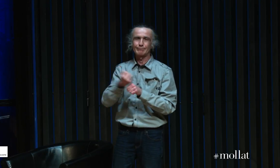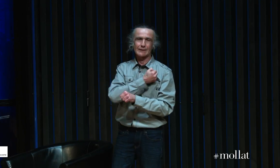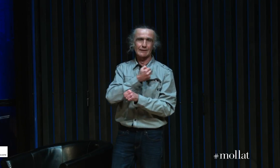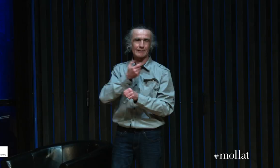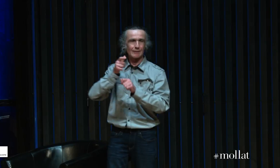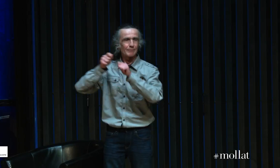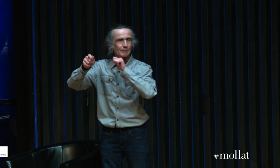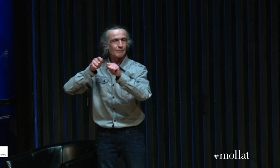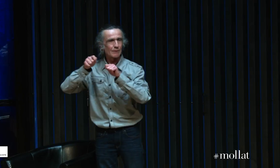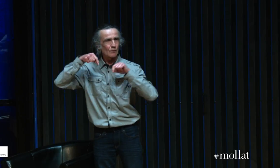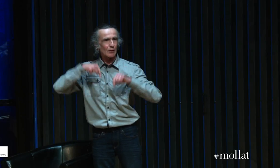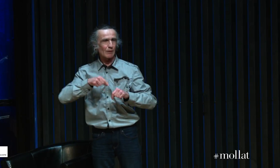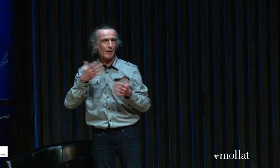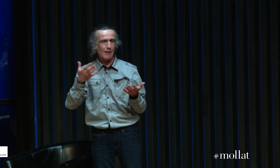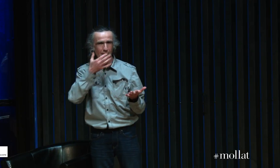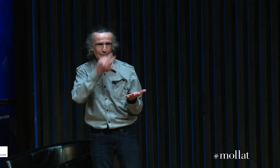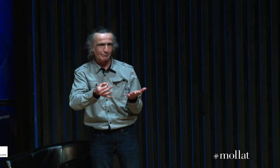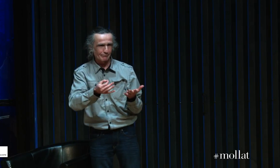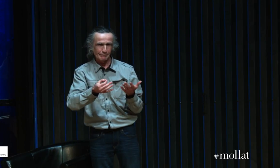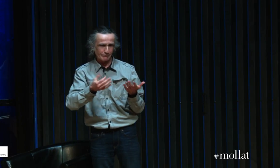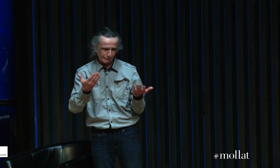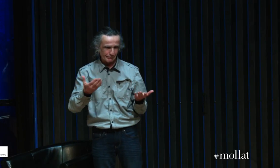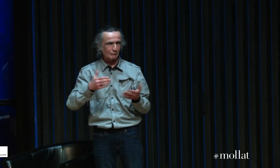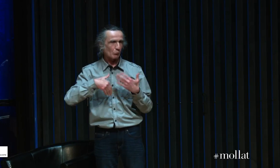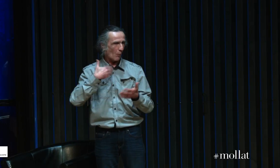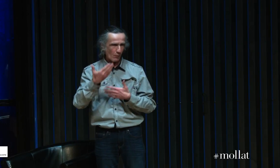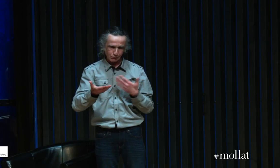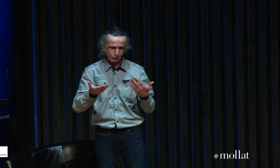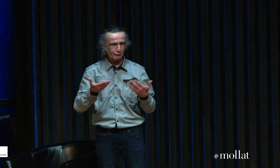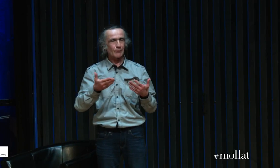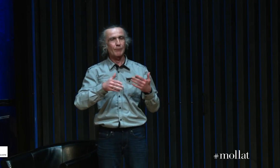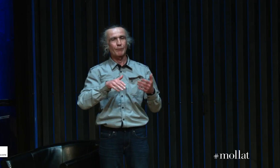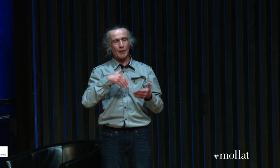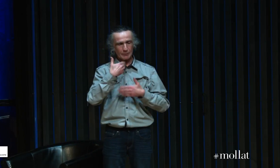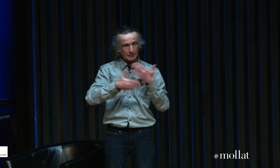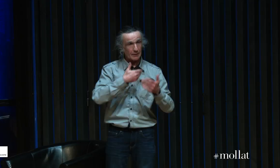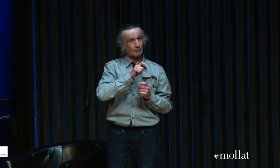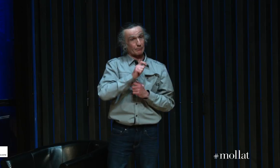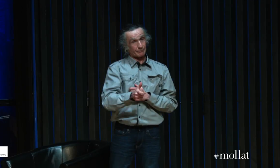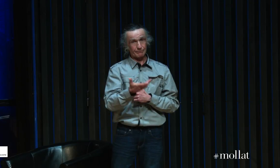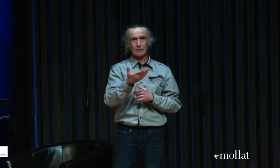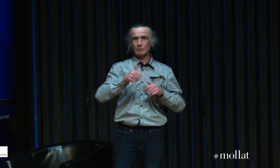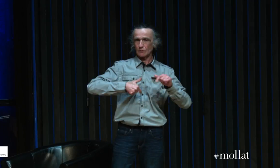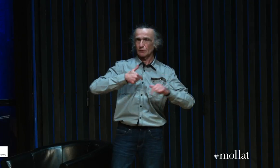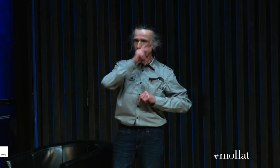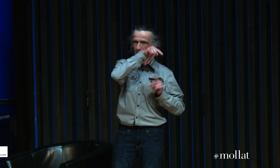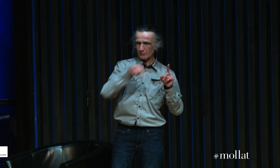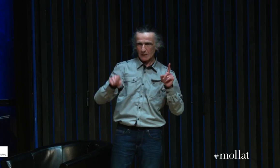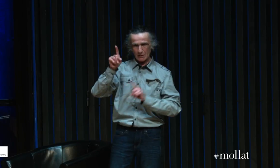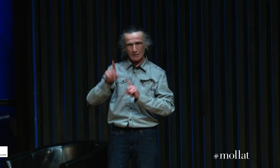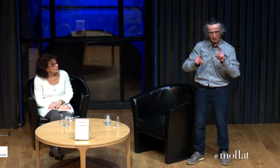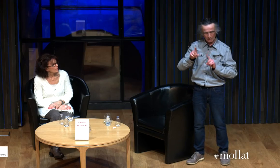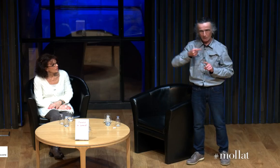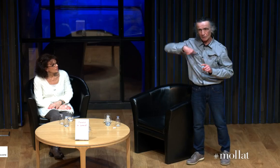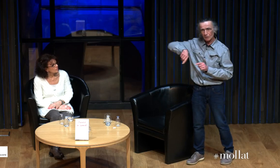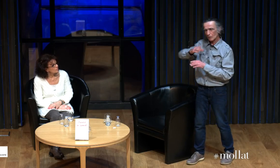aussi... je pense qu'on a loupé le coche avec le gouvernement. Par la suite, donc, il y a eu